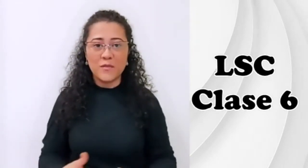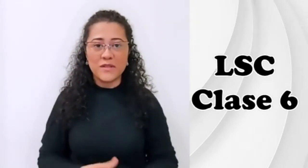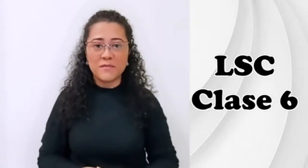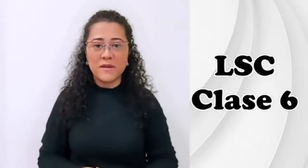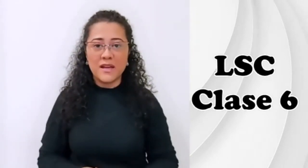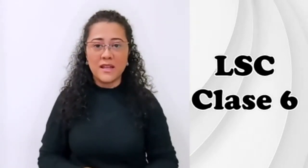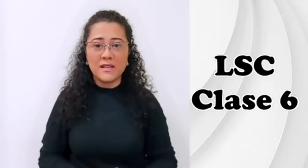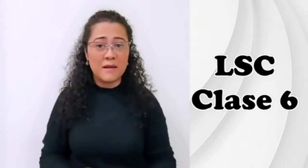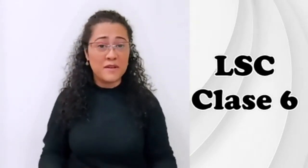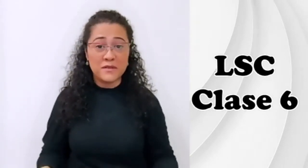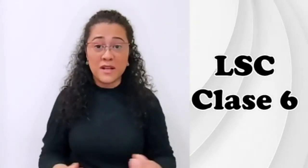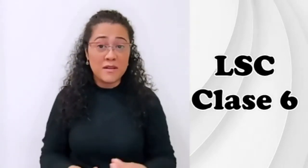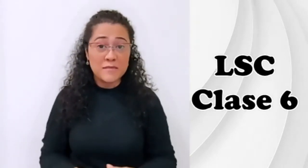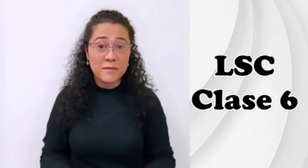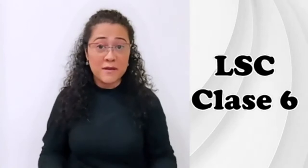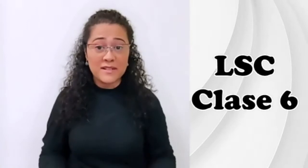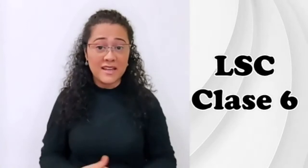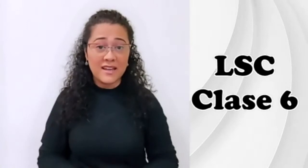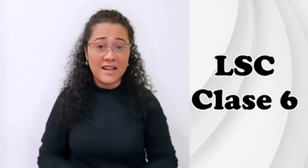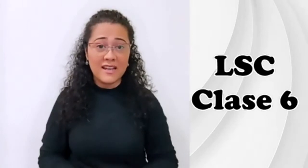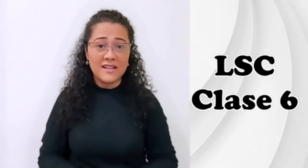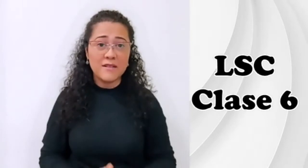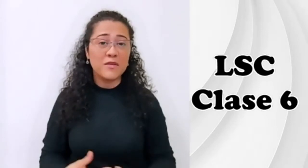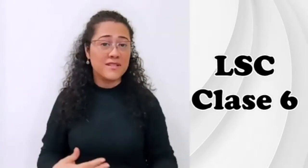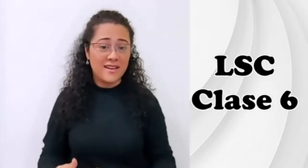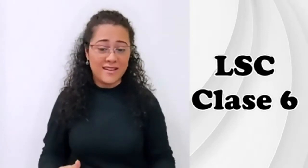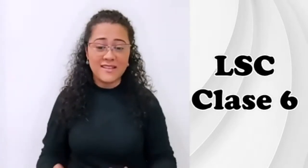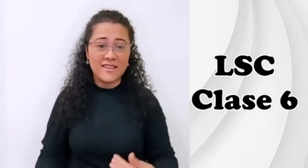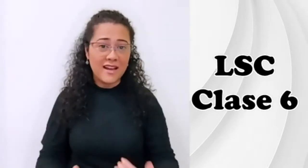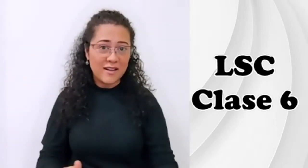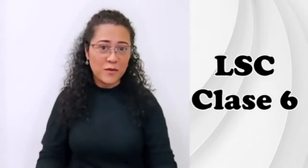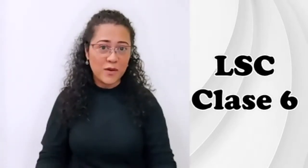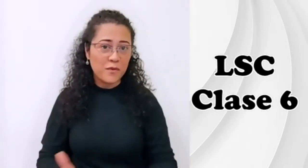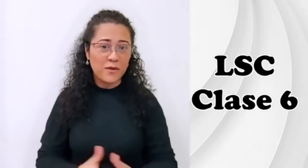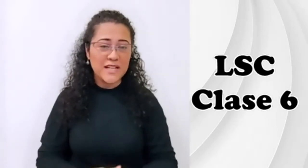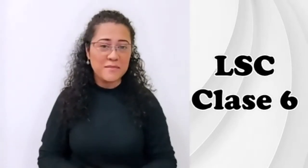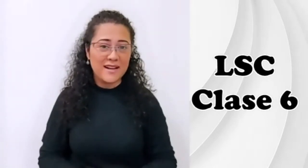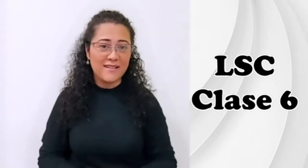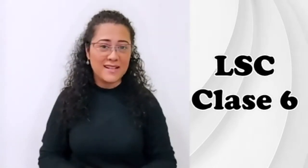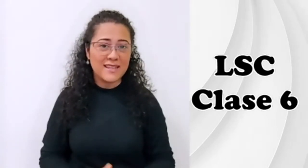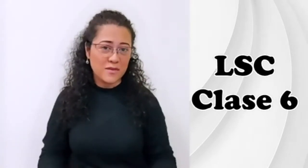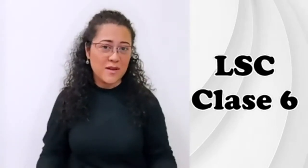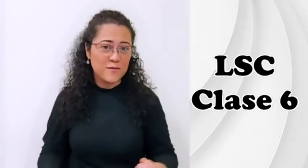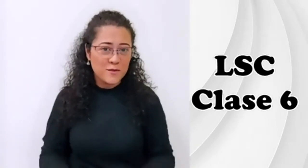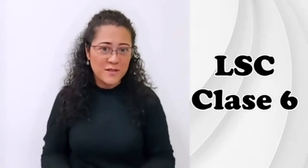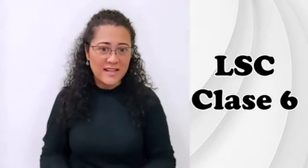pues la persona es primera vez que llega a la iglesia, pues hay que enseñarle poco a poco las palabras que usamos mucho en la